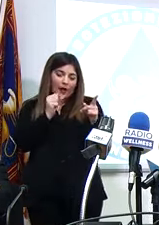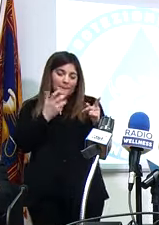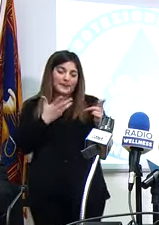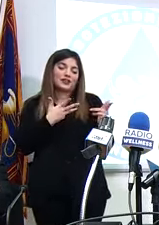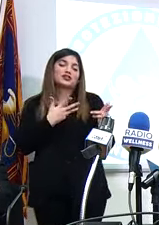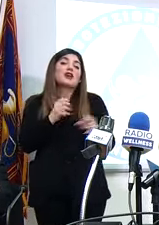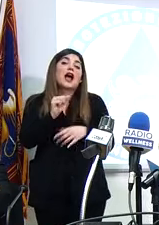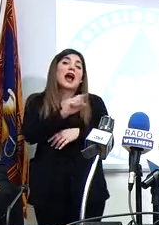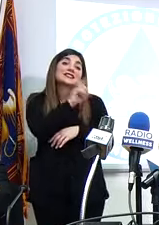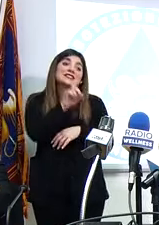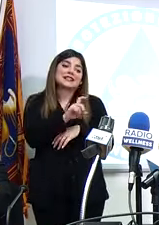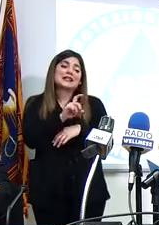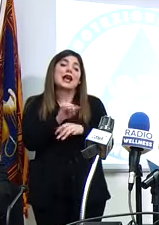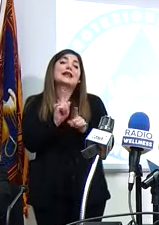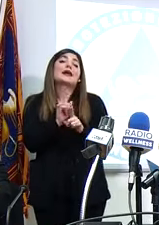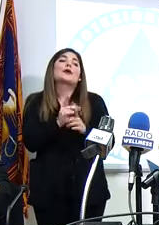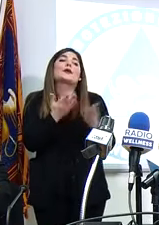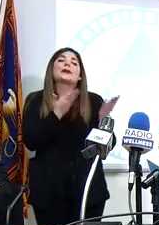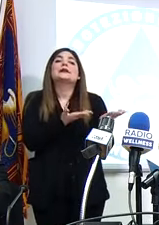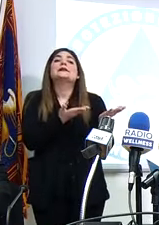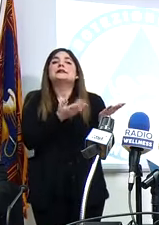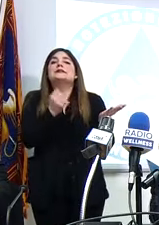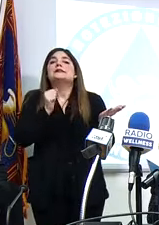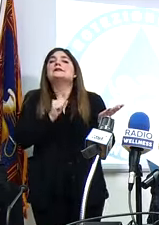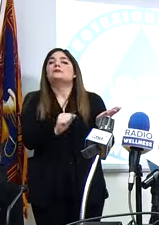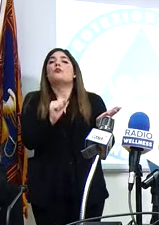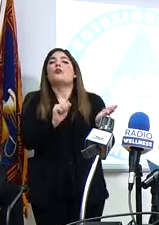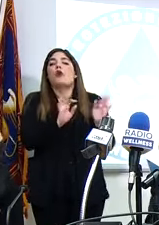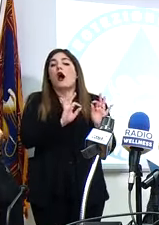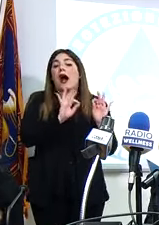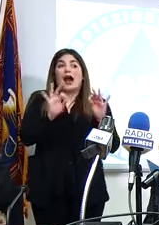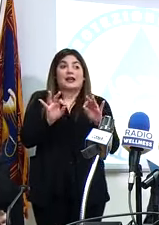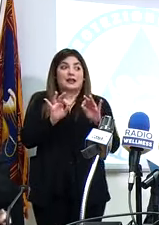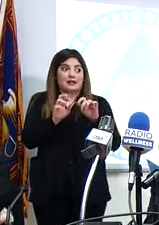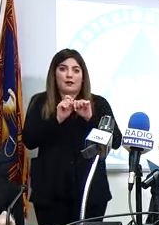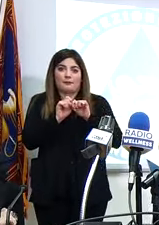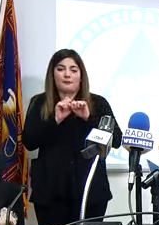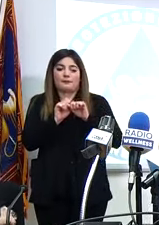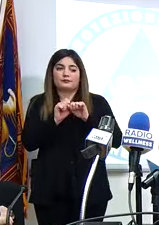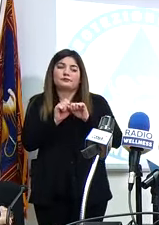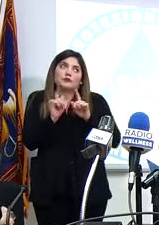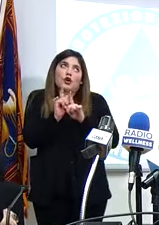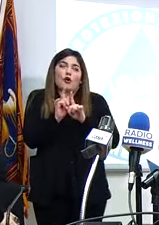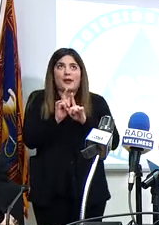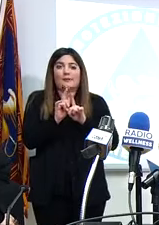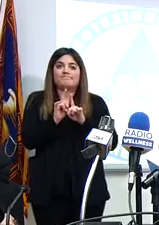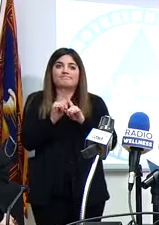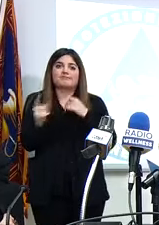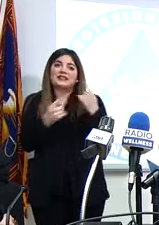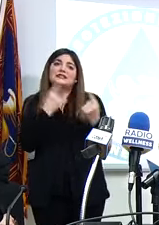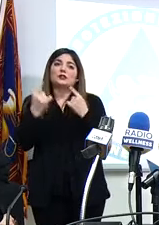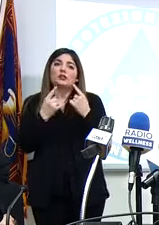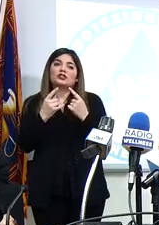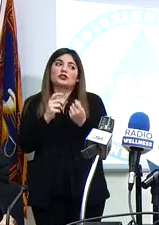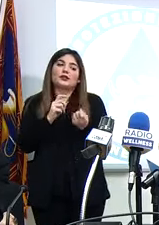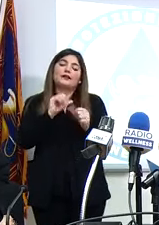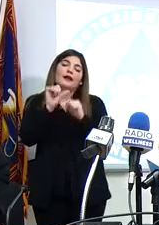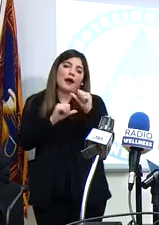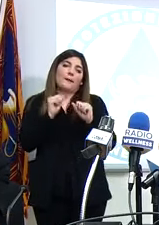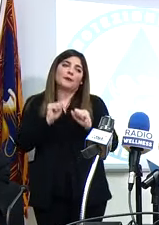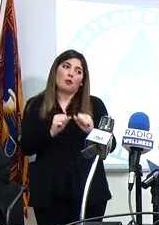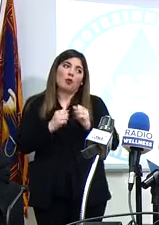AstraZeneca l'unico che può arrivare rapidissimamente e può cambiare le cose. Ecco. Poi le altre sono questioni organizzative.